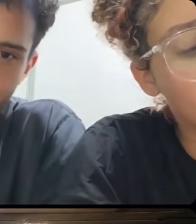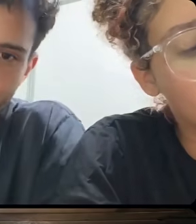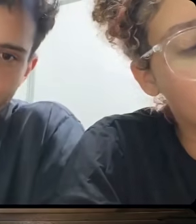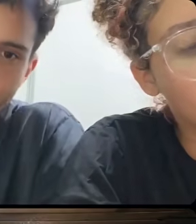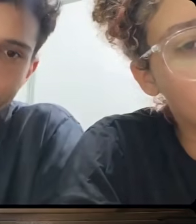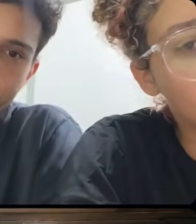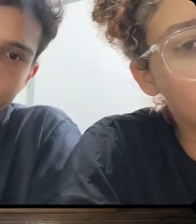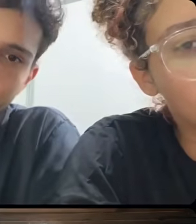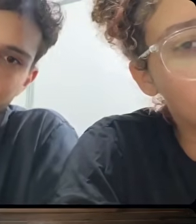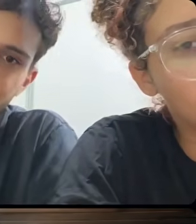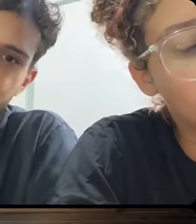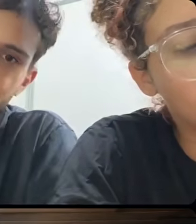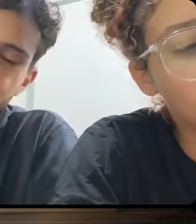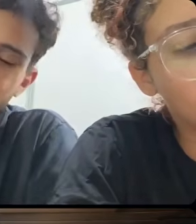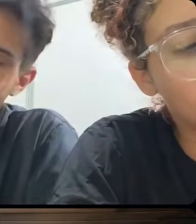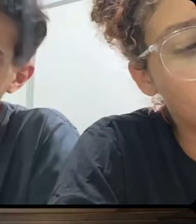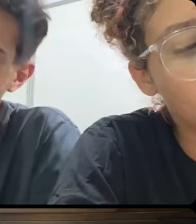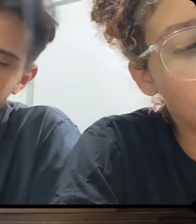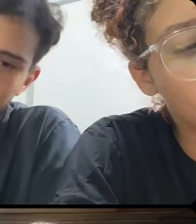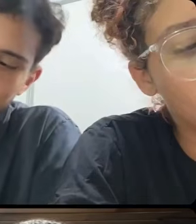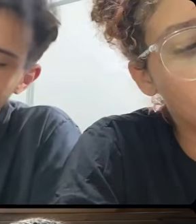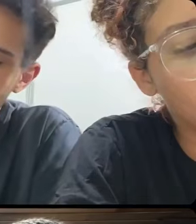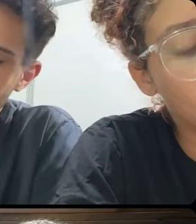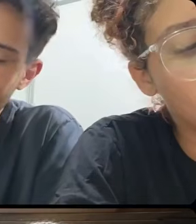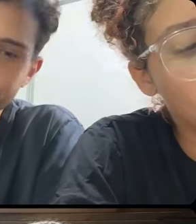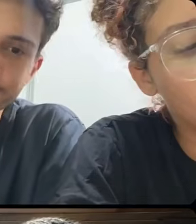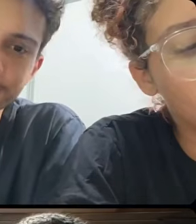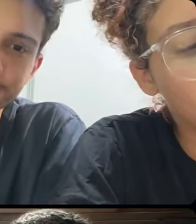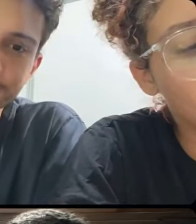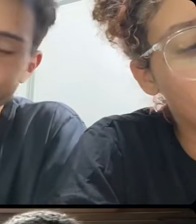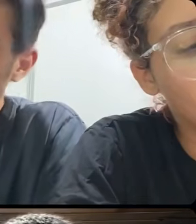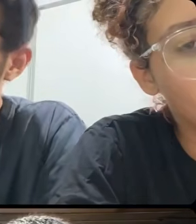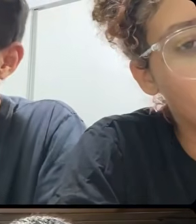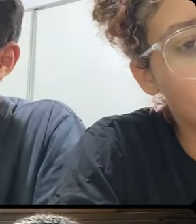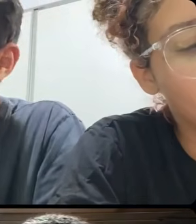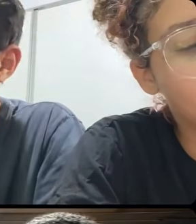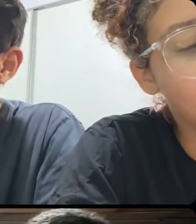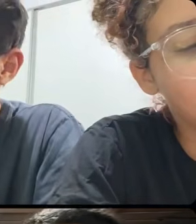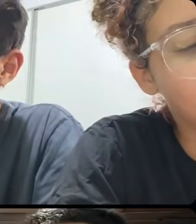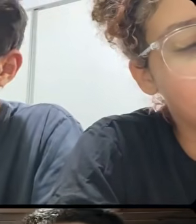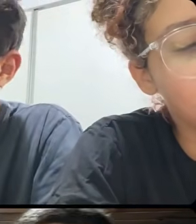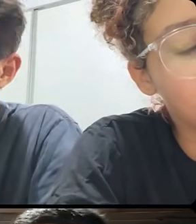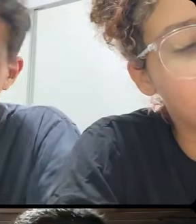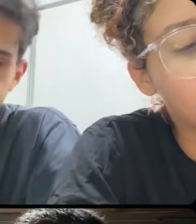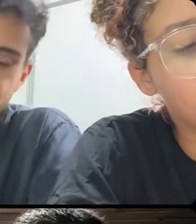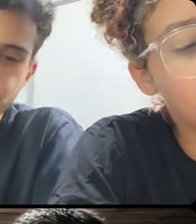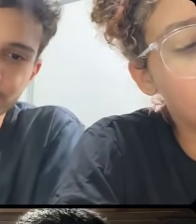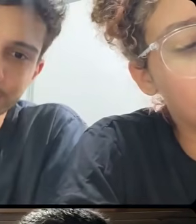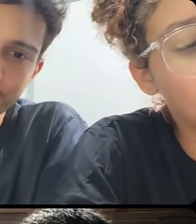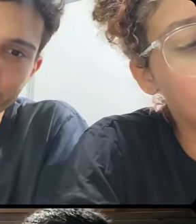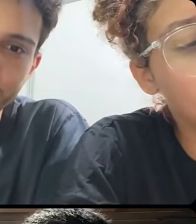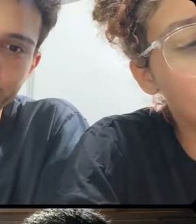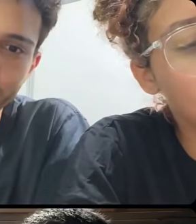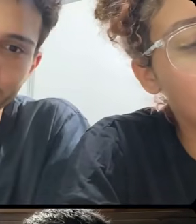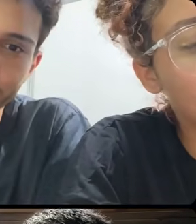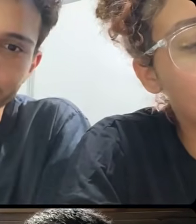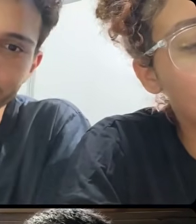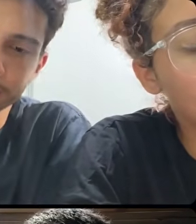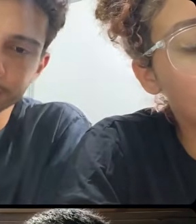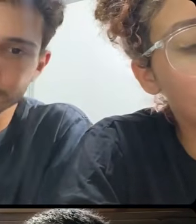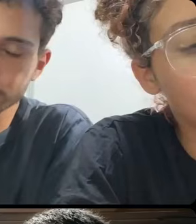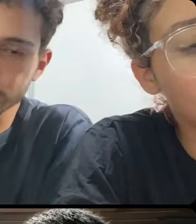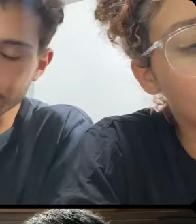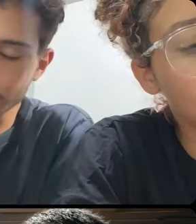né? É uma Glória. Eu escrevo bastante, então eu vou usar bastante. além de a gente conseguir recursos, né,